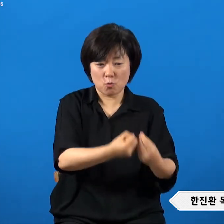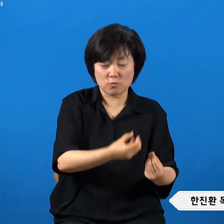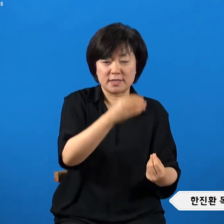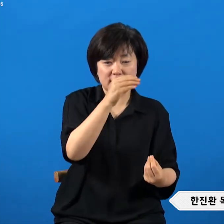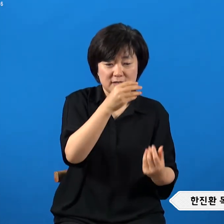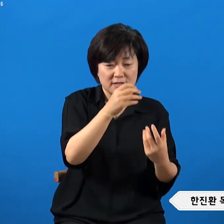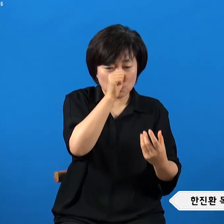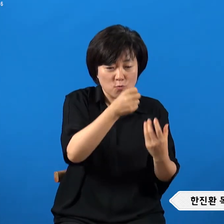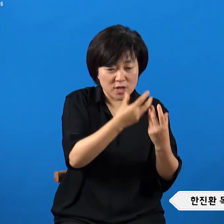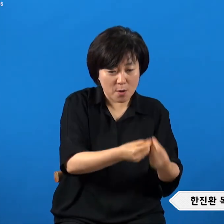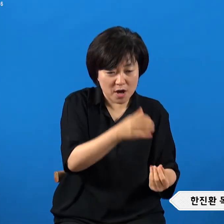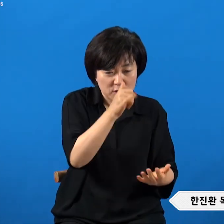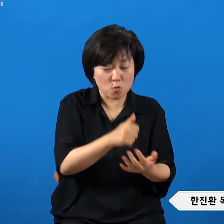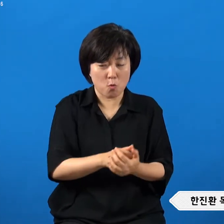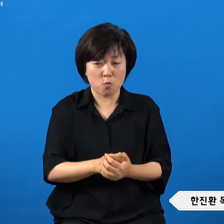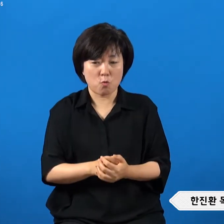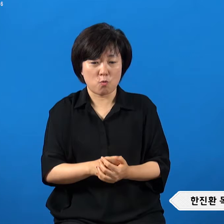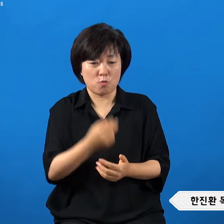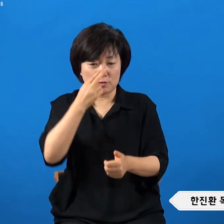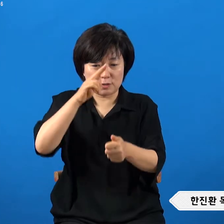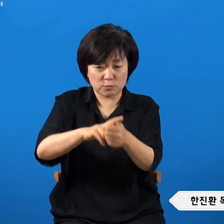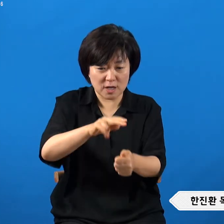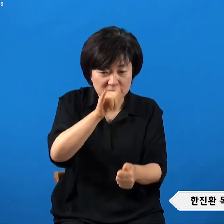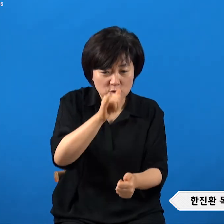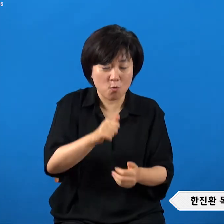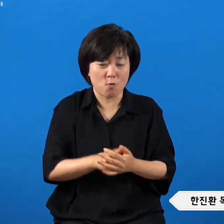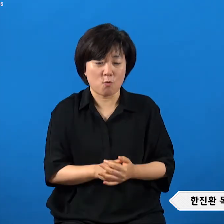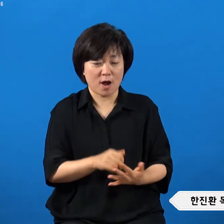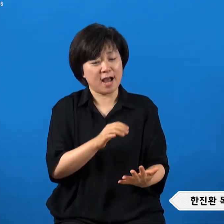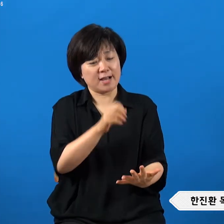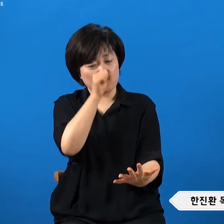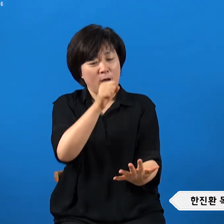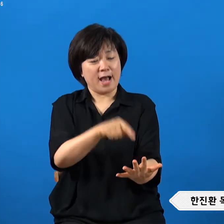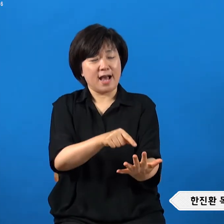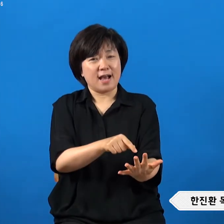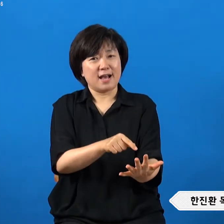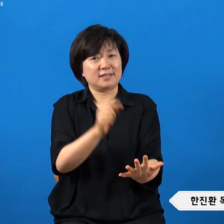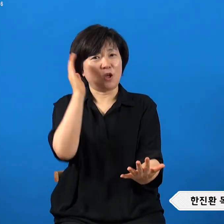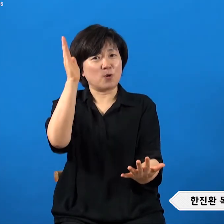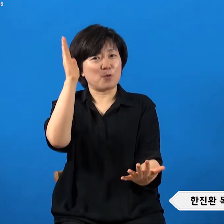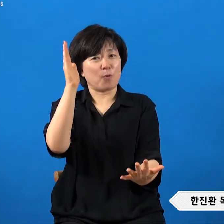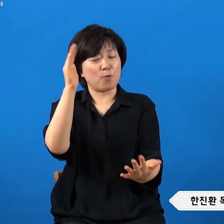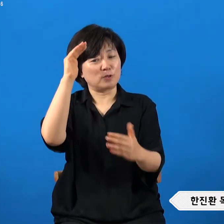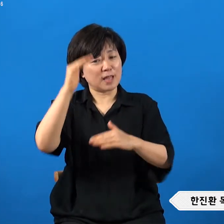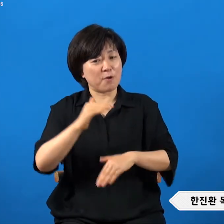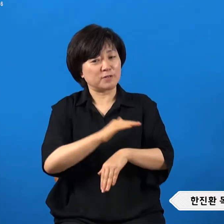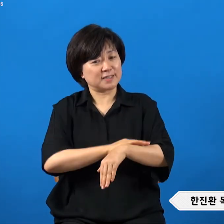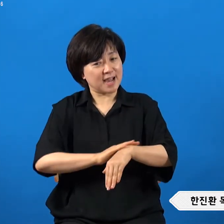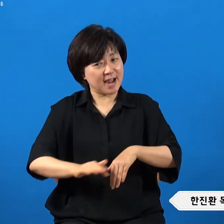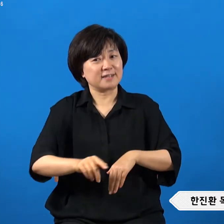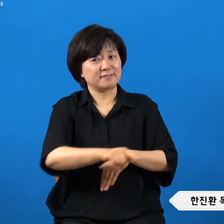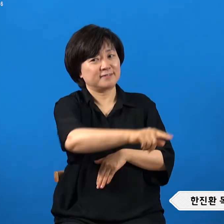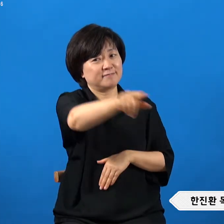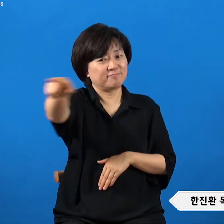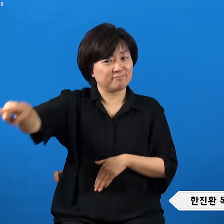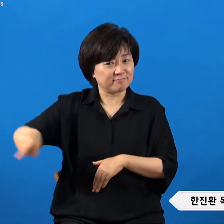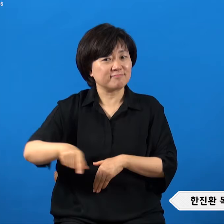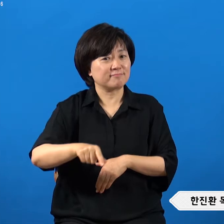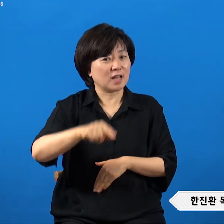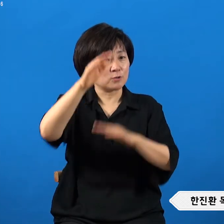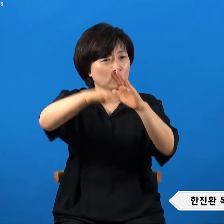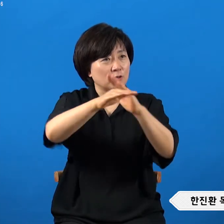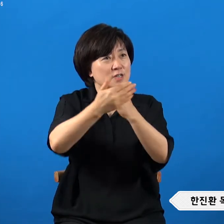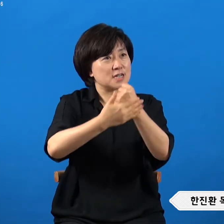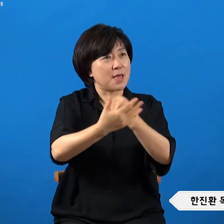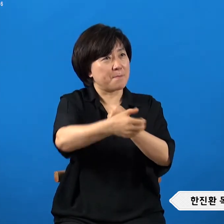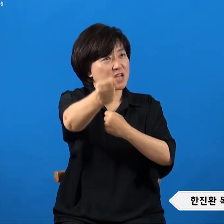예화도 있고 그리고 강력하게 도전도 담았고 좋다. 이 정도 설교면 다음 주에는 전부 한번 뒤집어 놓을